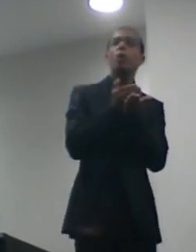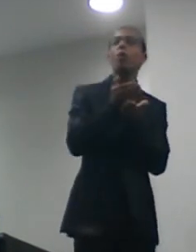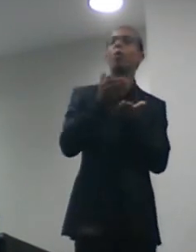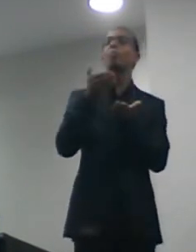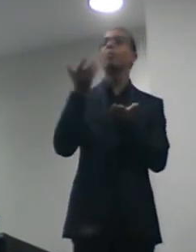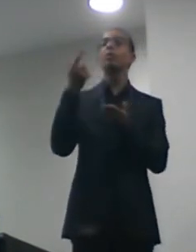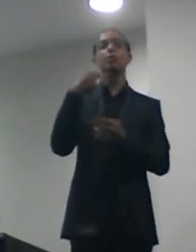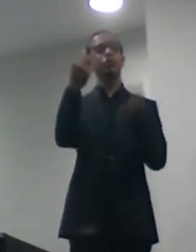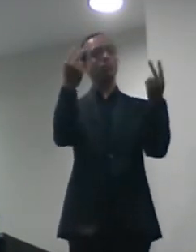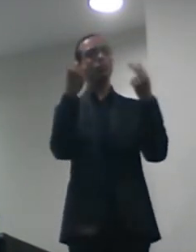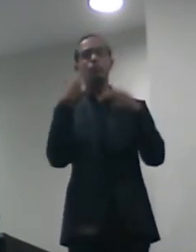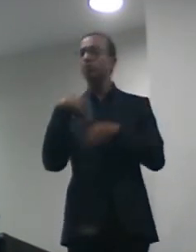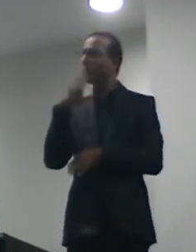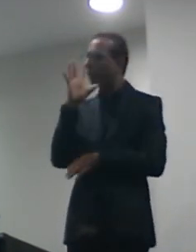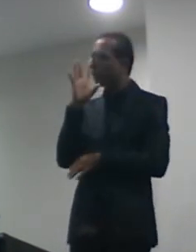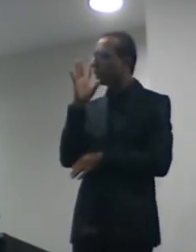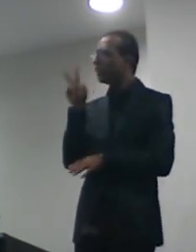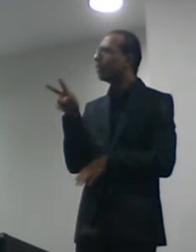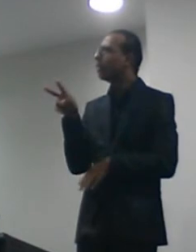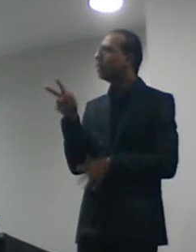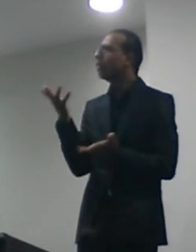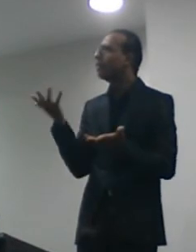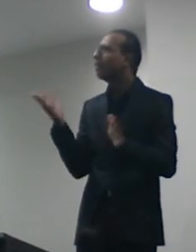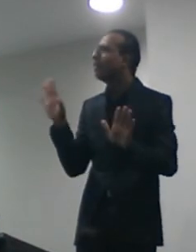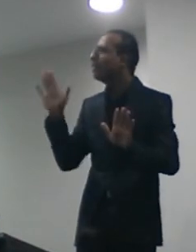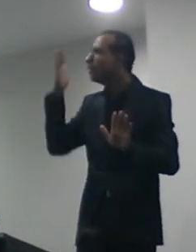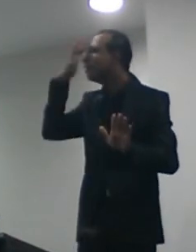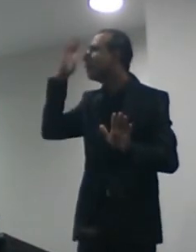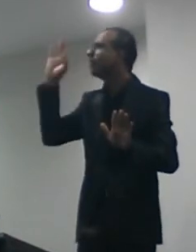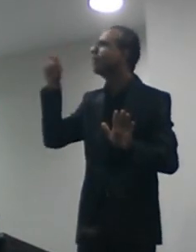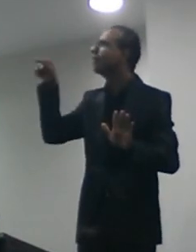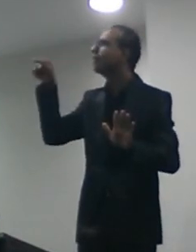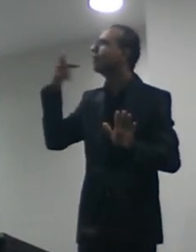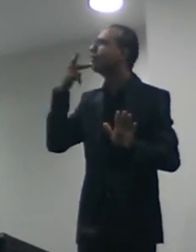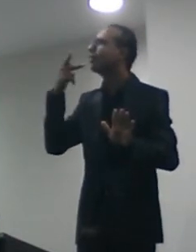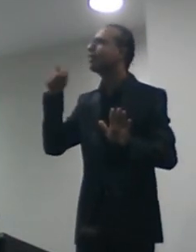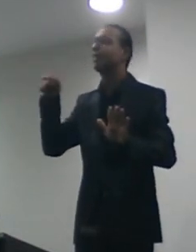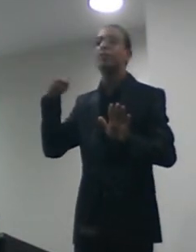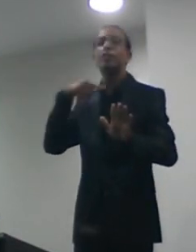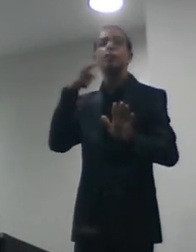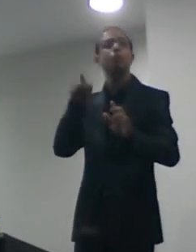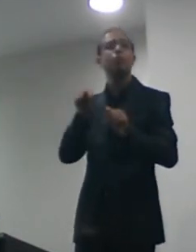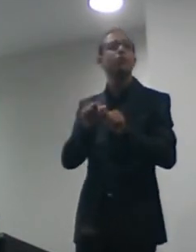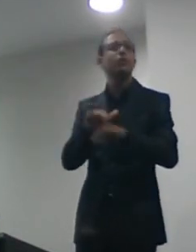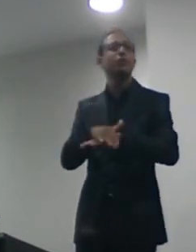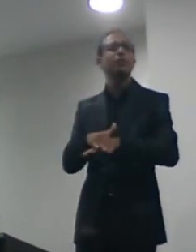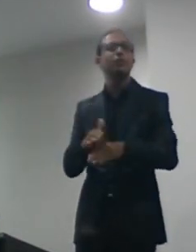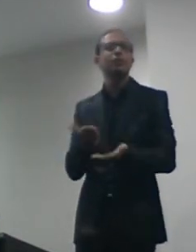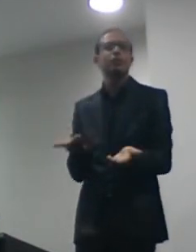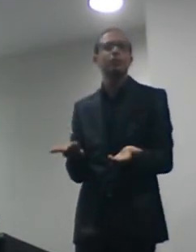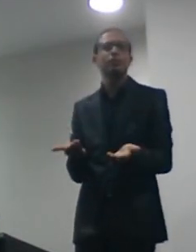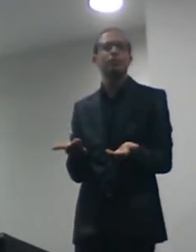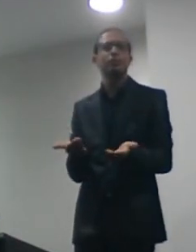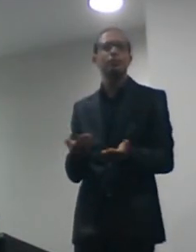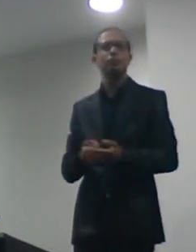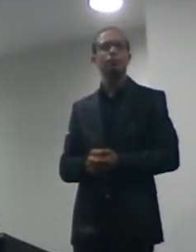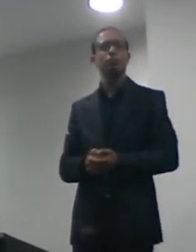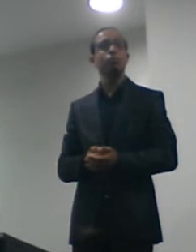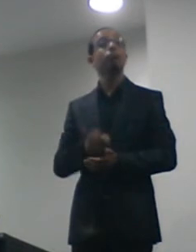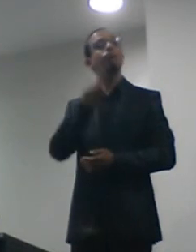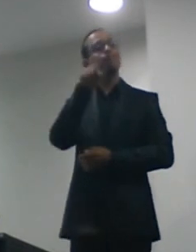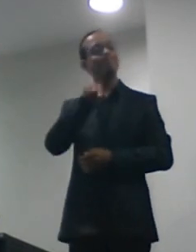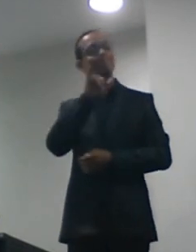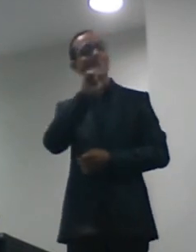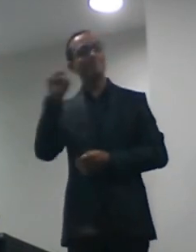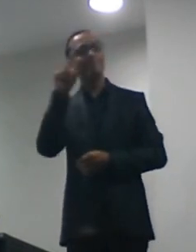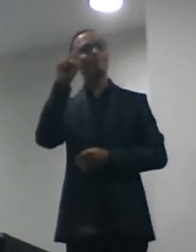apresentação, me olhando, tentando entender o que eu estava falando e sem poder fazer nada. E é justamente